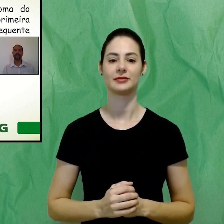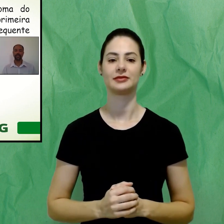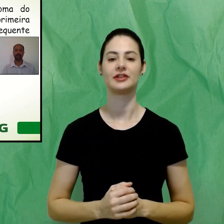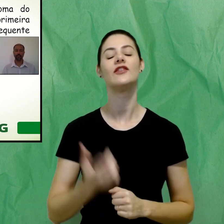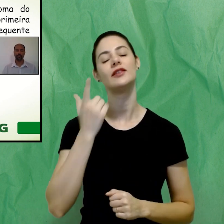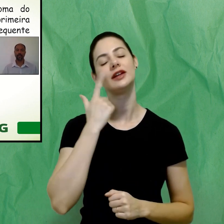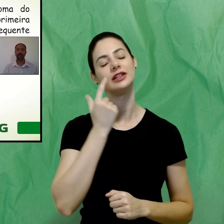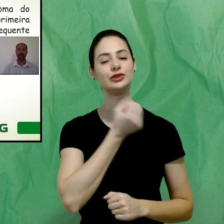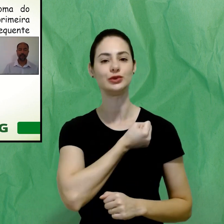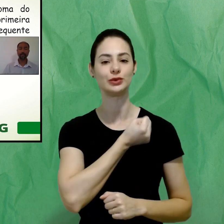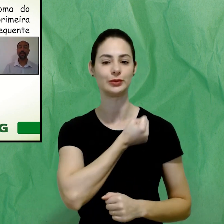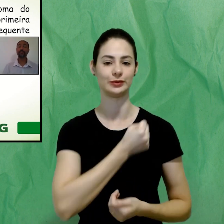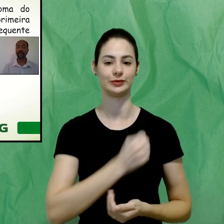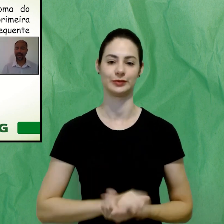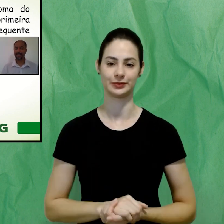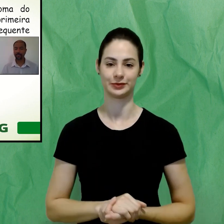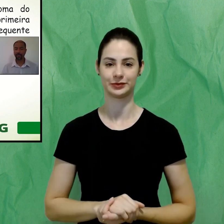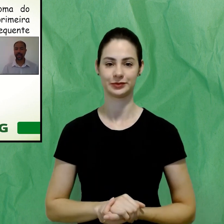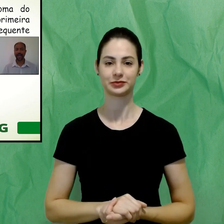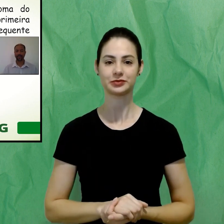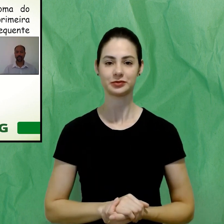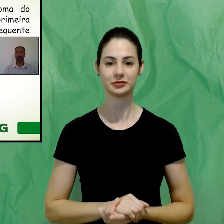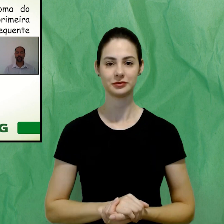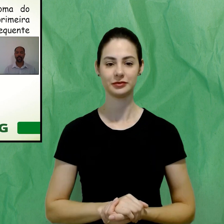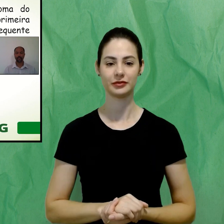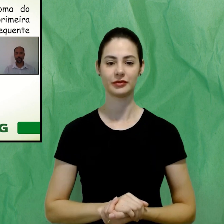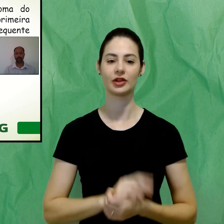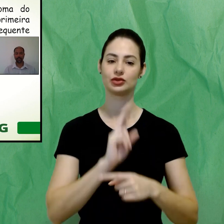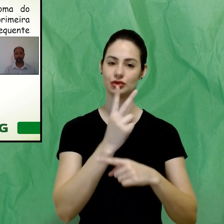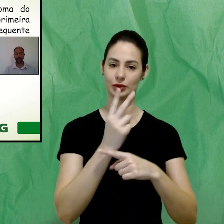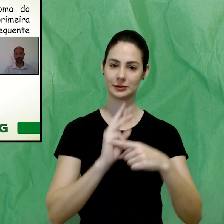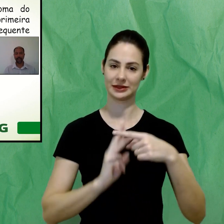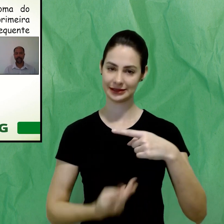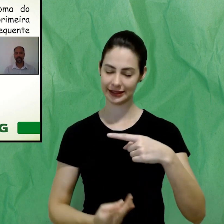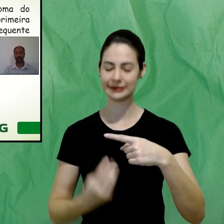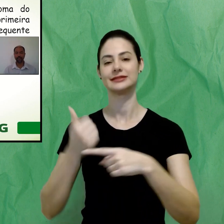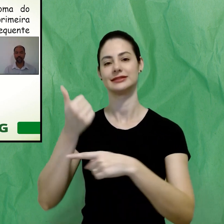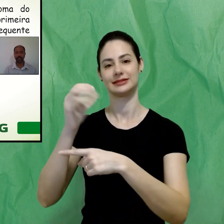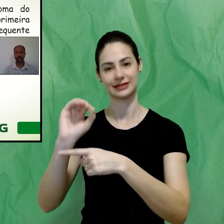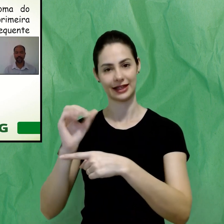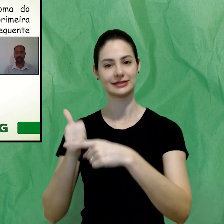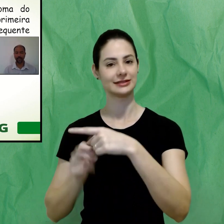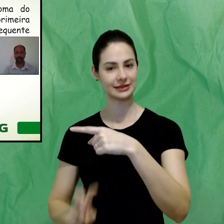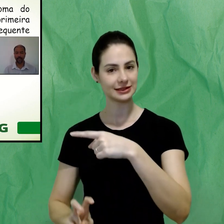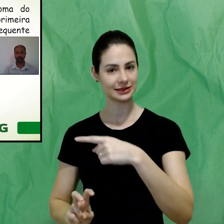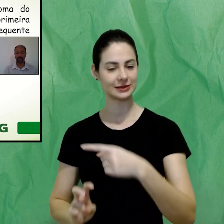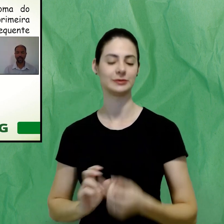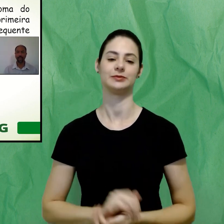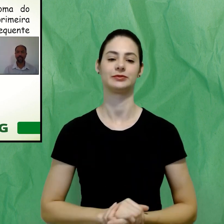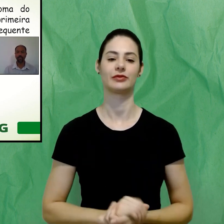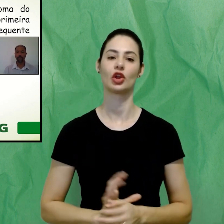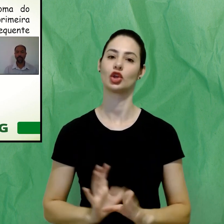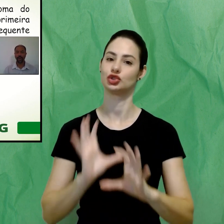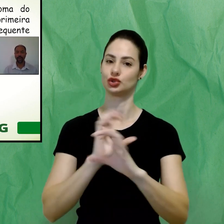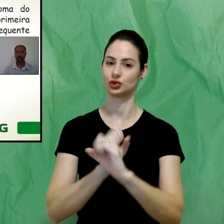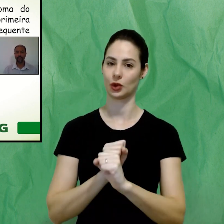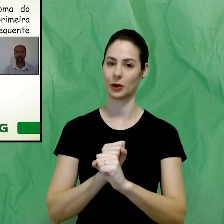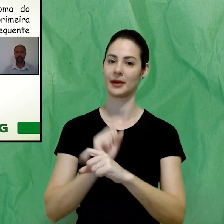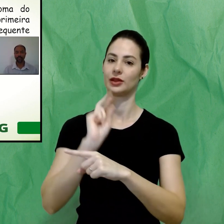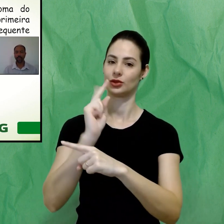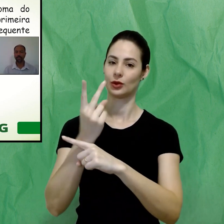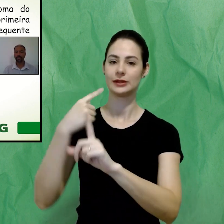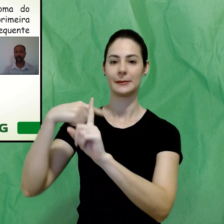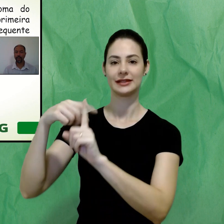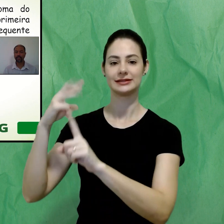pelo antecessor. Vamos verificar essa propriedade. 2 está para 3, assim como 10 está para 15. Soma